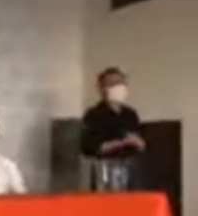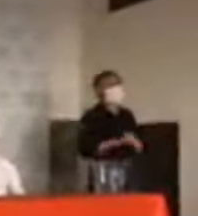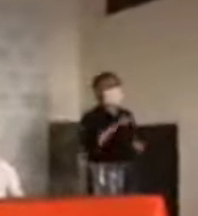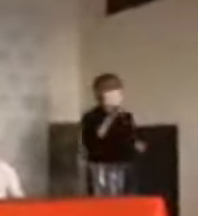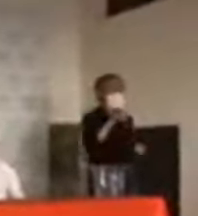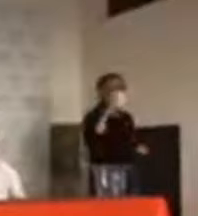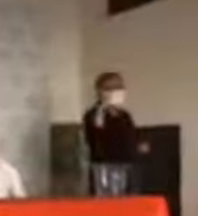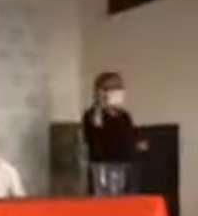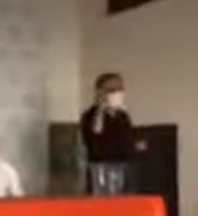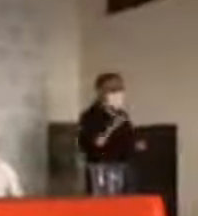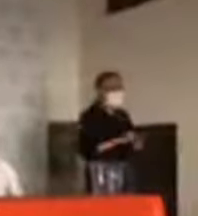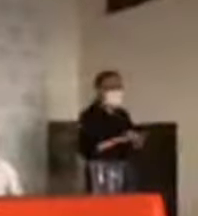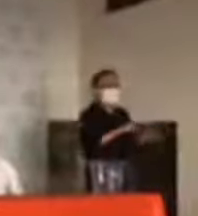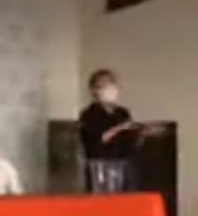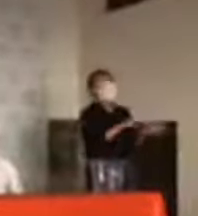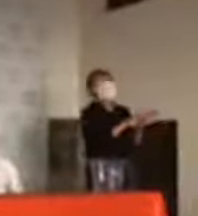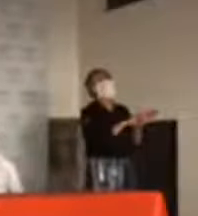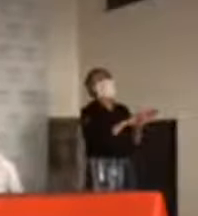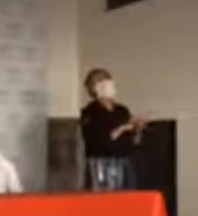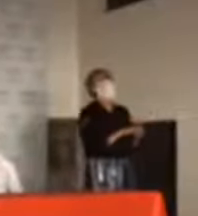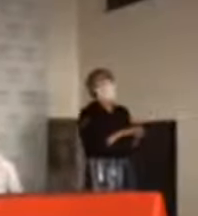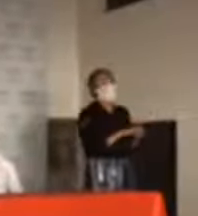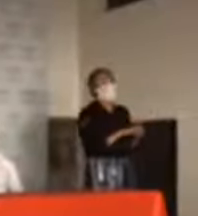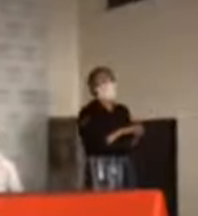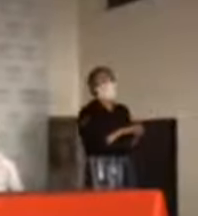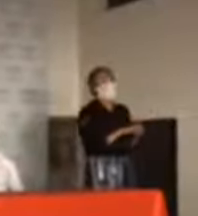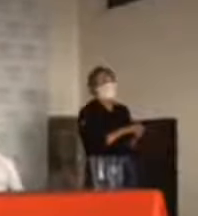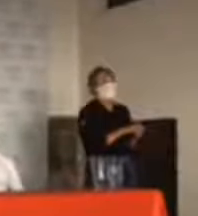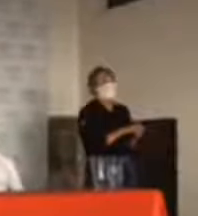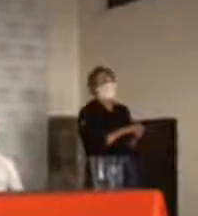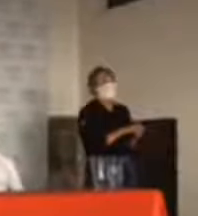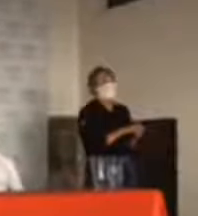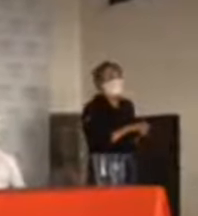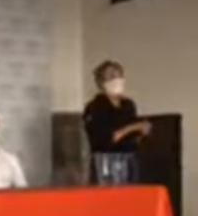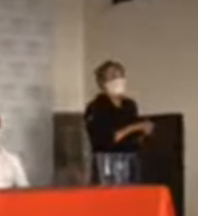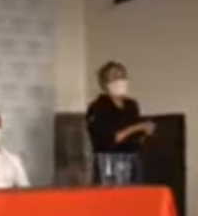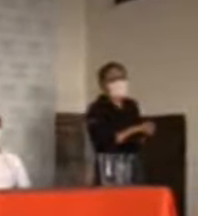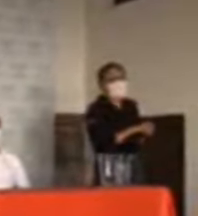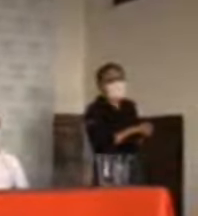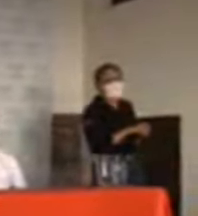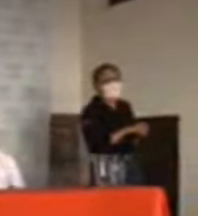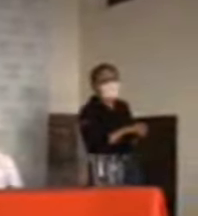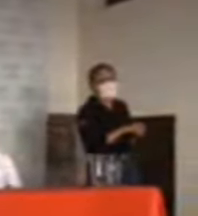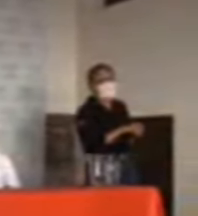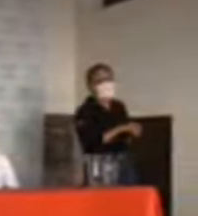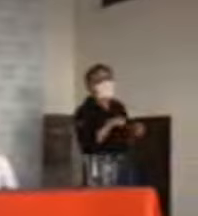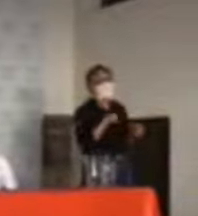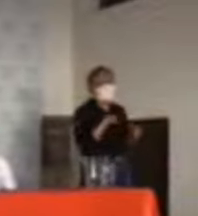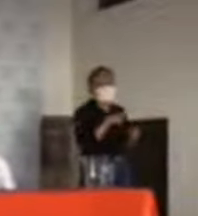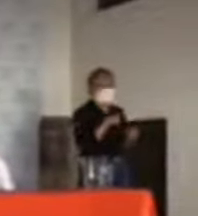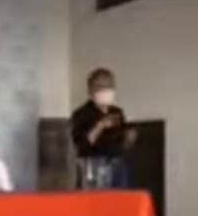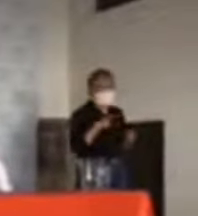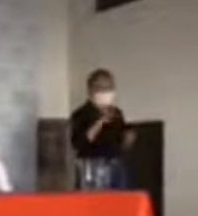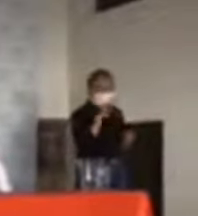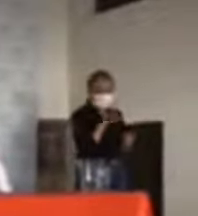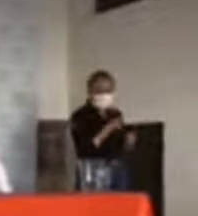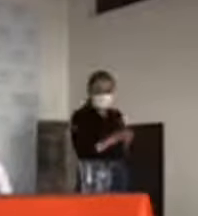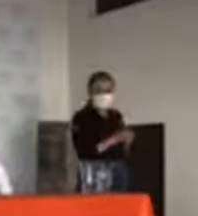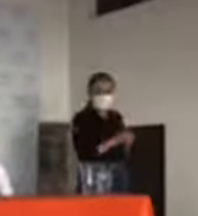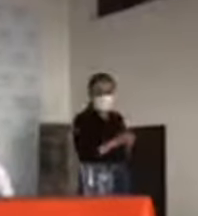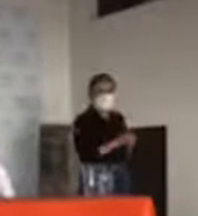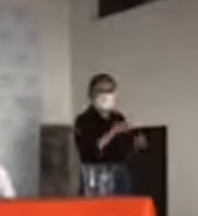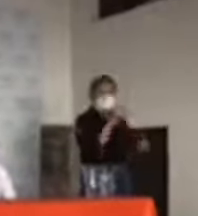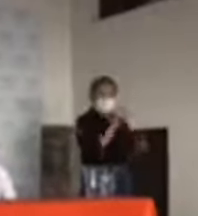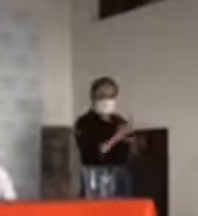ciudadano. Un ejemplo de sus gestiones es, y tengo que decir también que aquí se encuentra